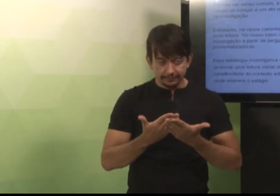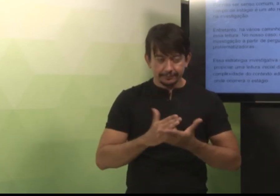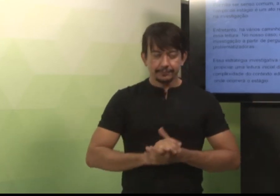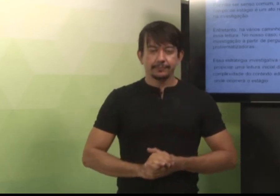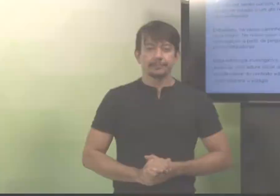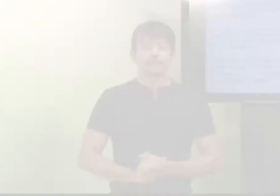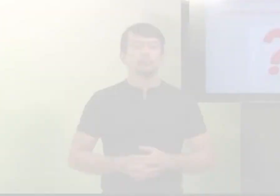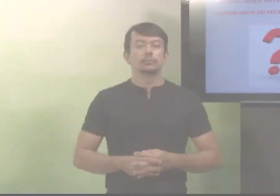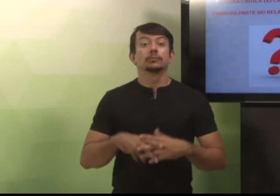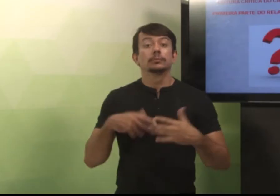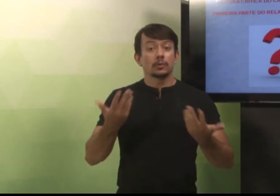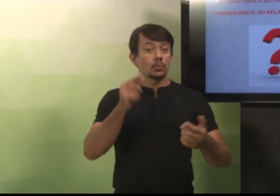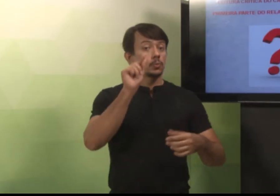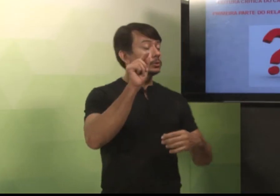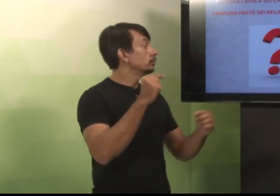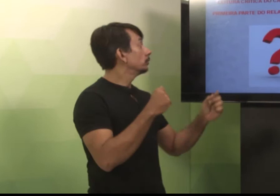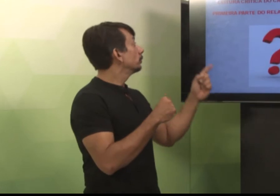desse contexto escolar.